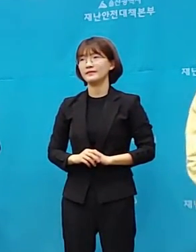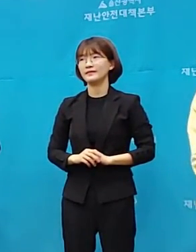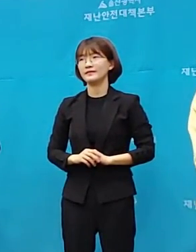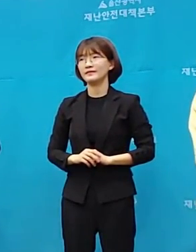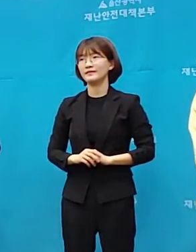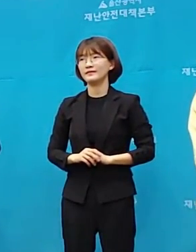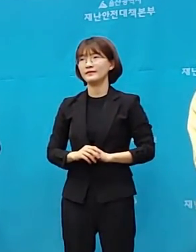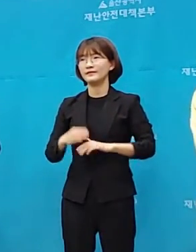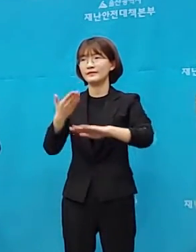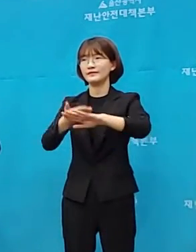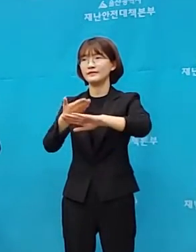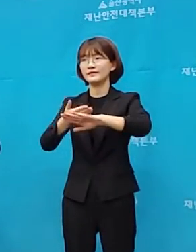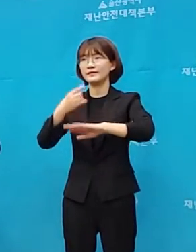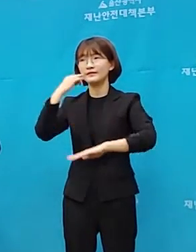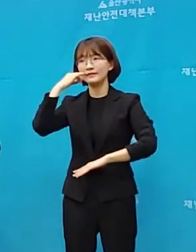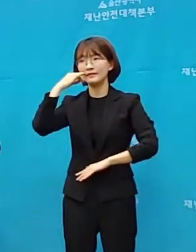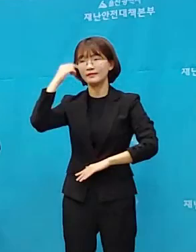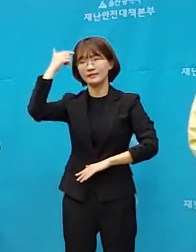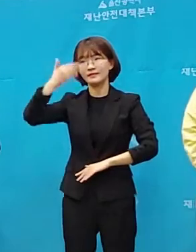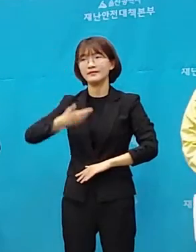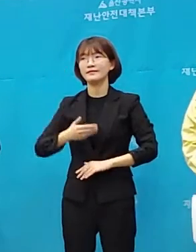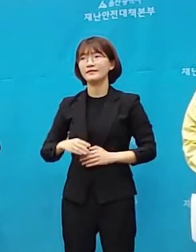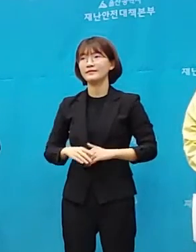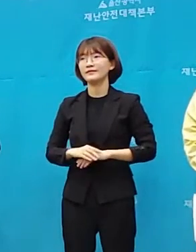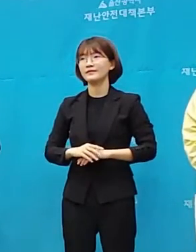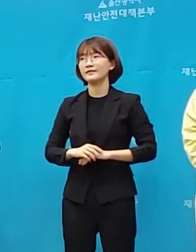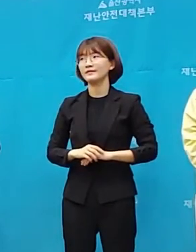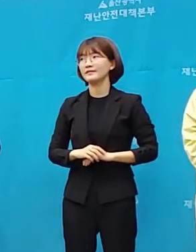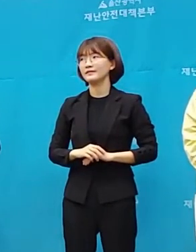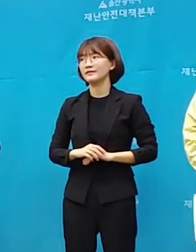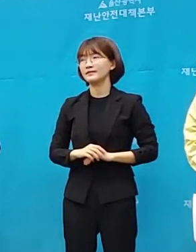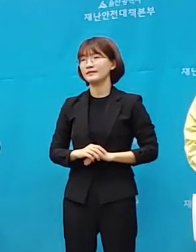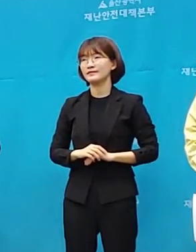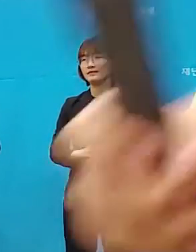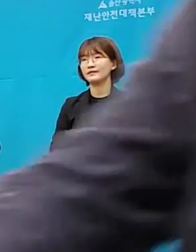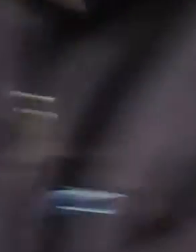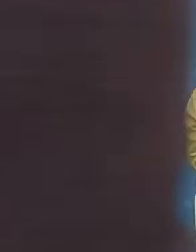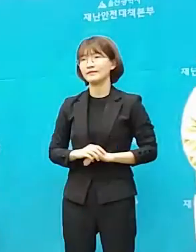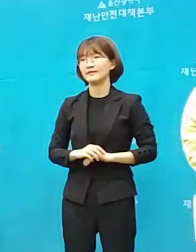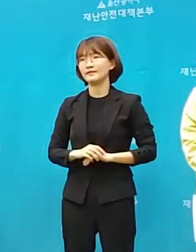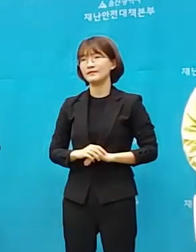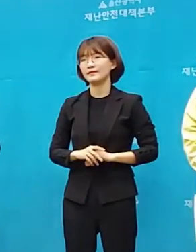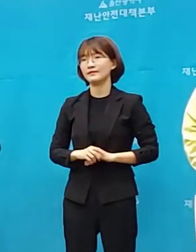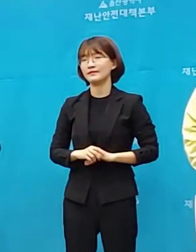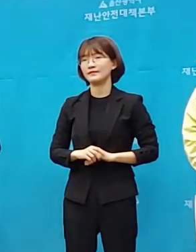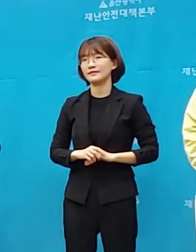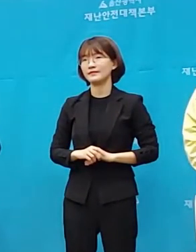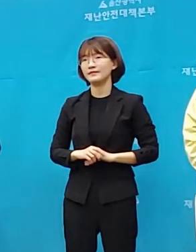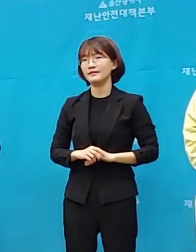예, 다른... 네. 추가 질문을 하시겠습니까?